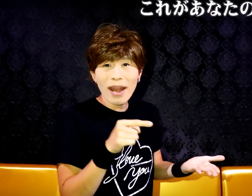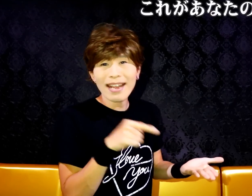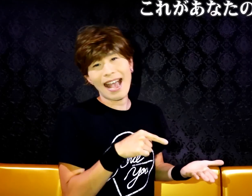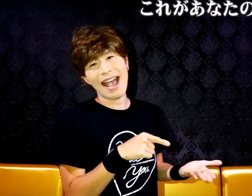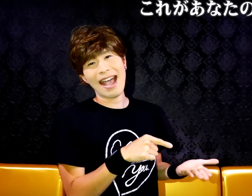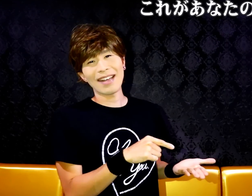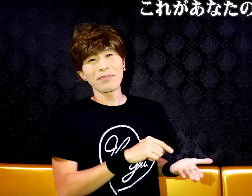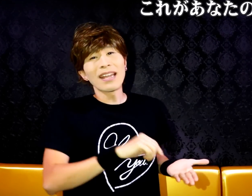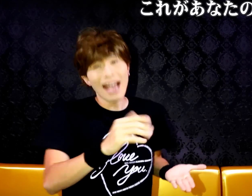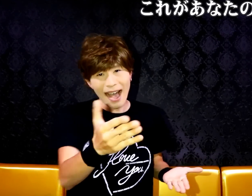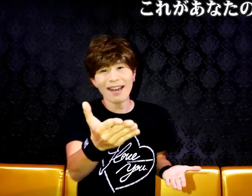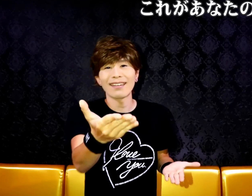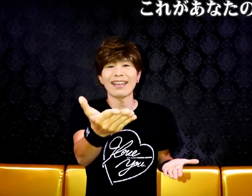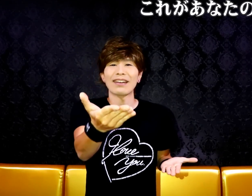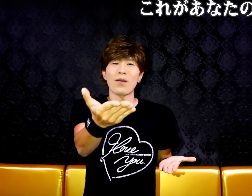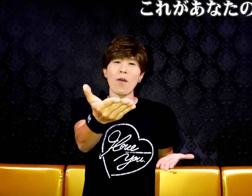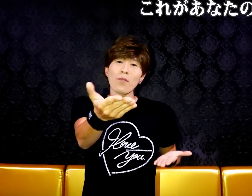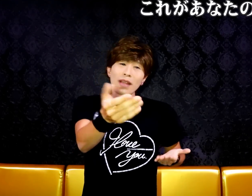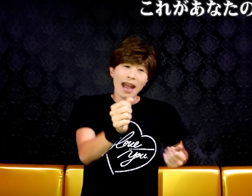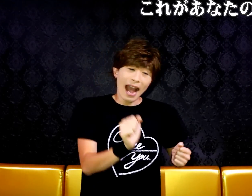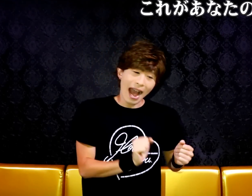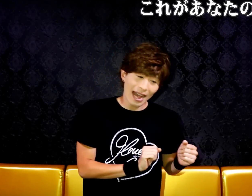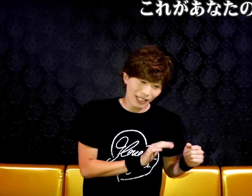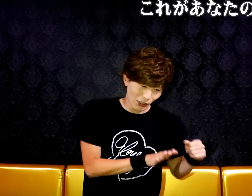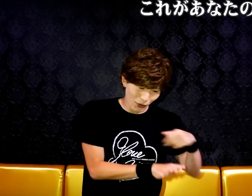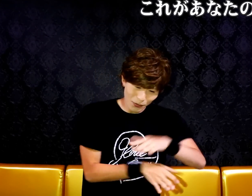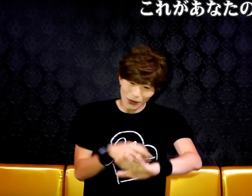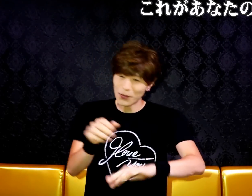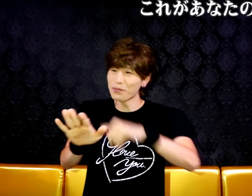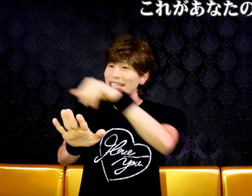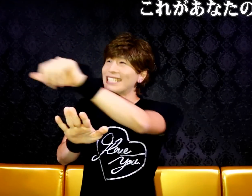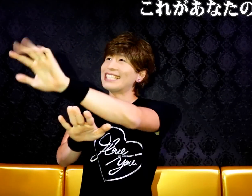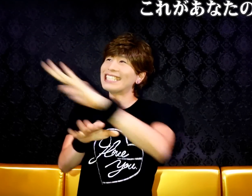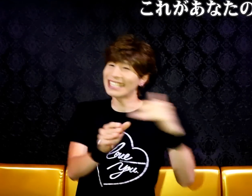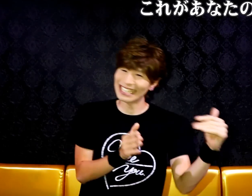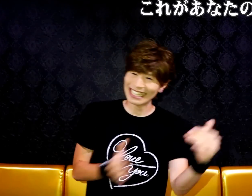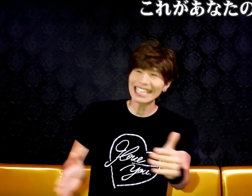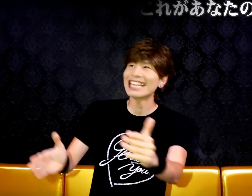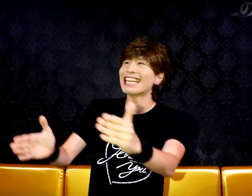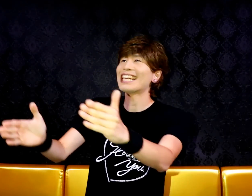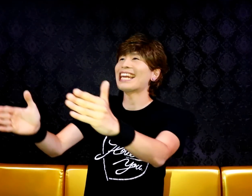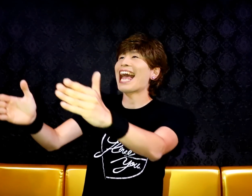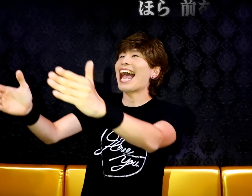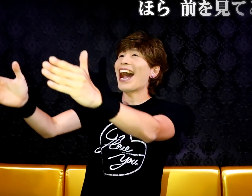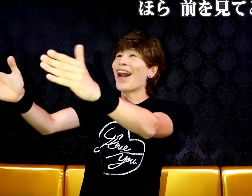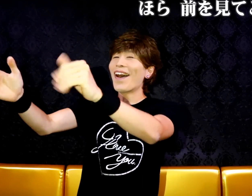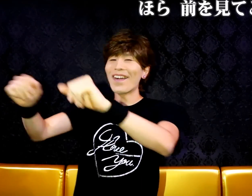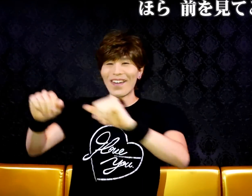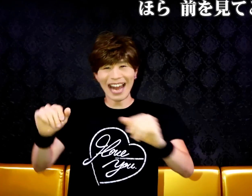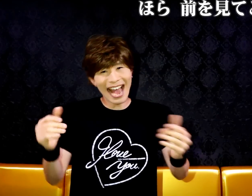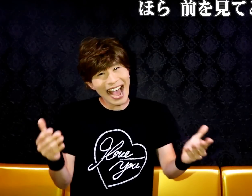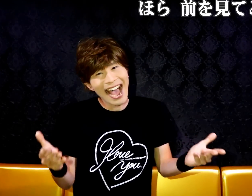これがあなたの歩む道。ほ